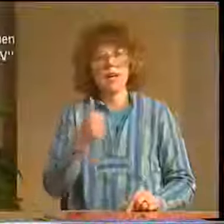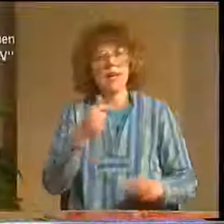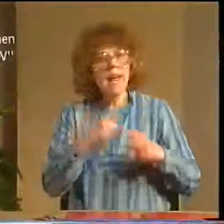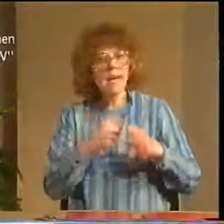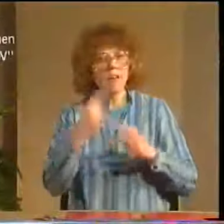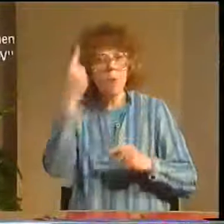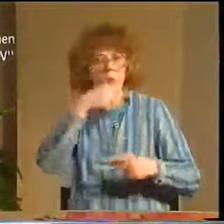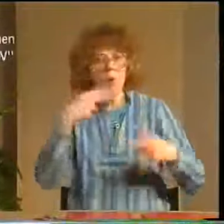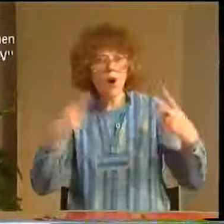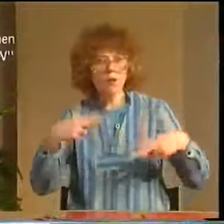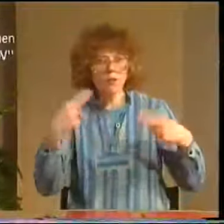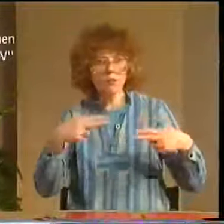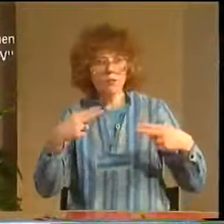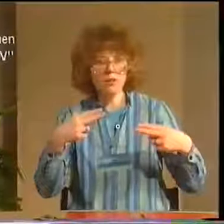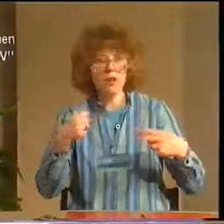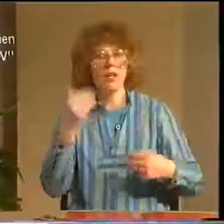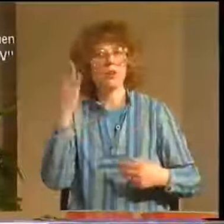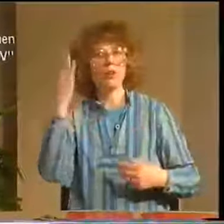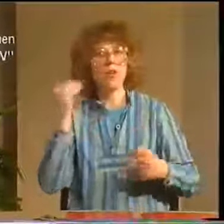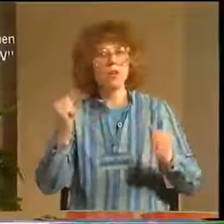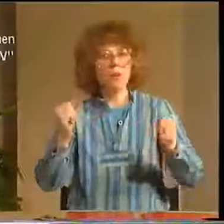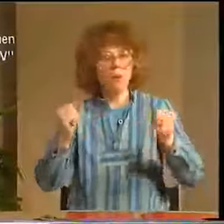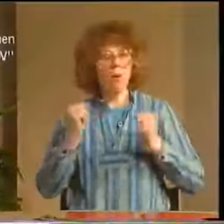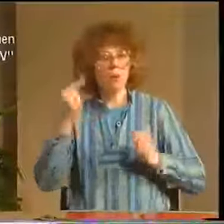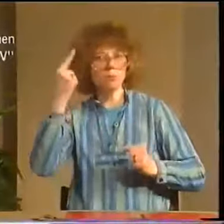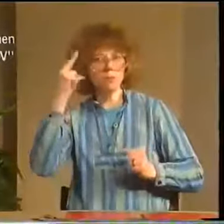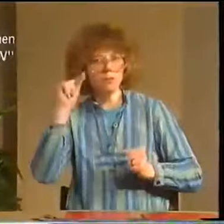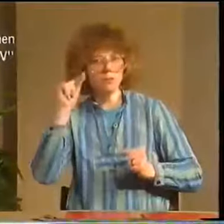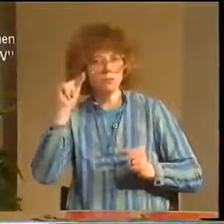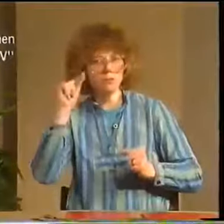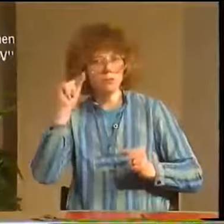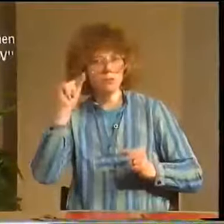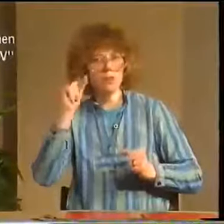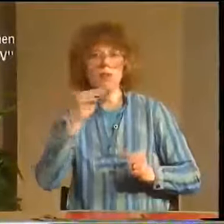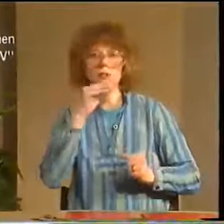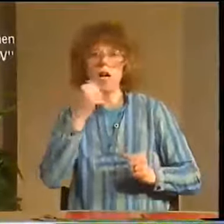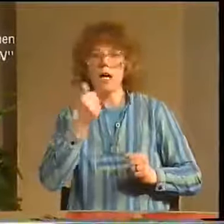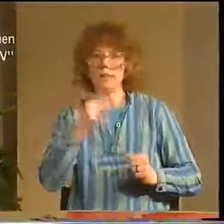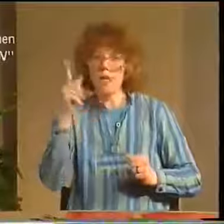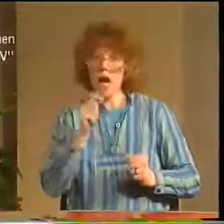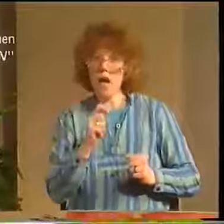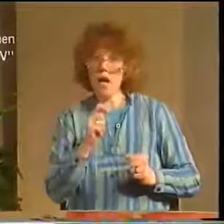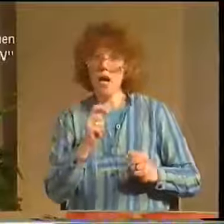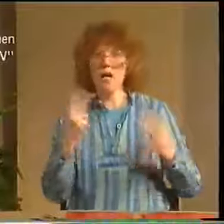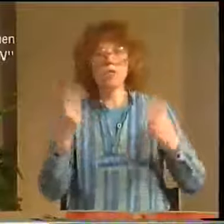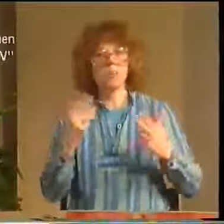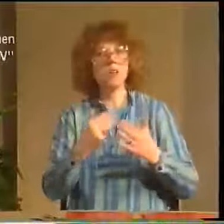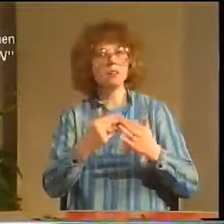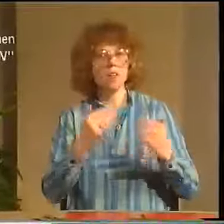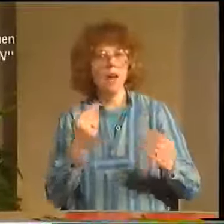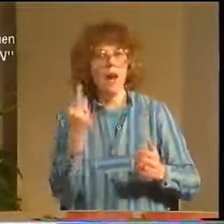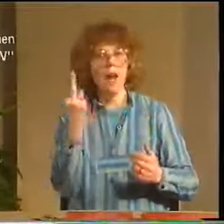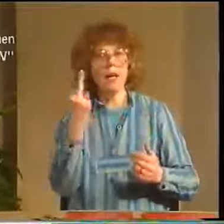En anden hovedrolle, en død ung pige, Rita, spilles af